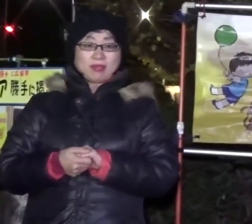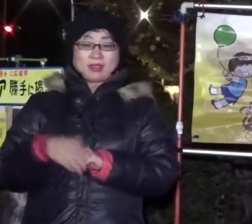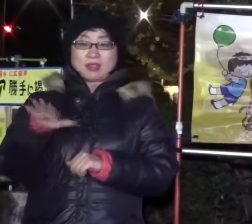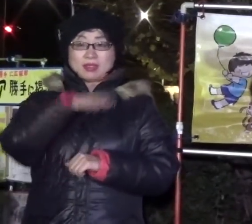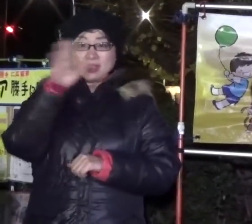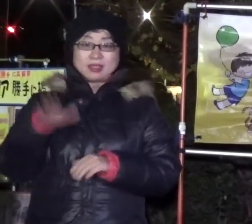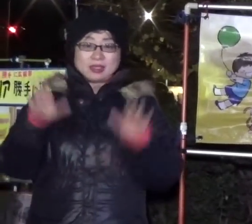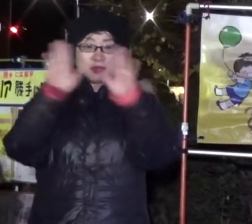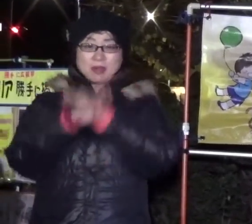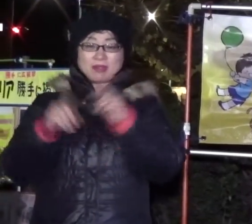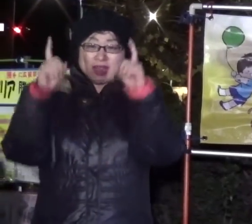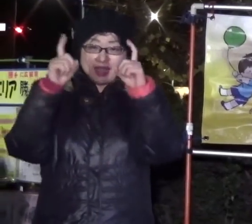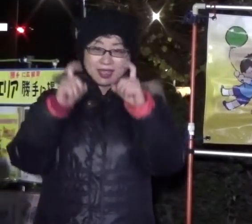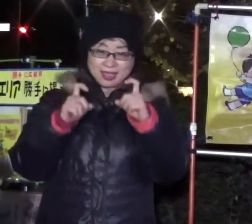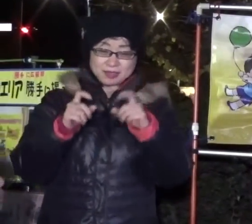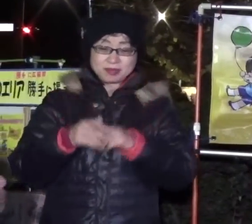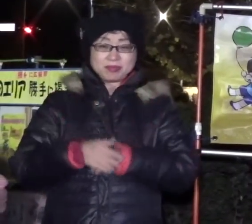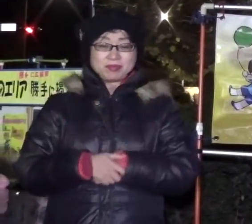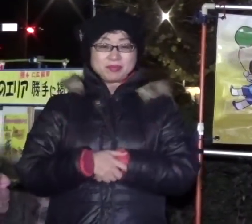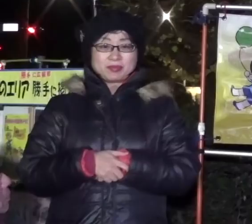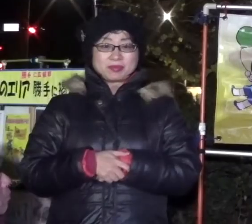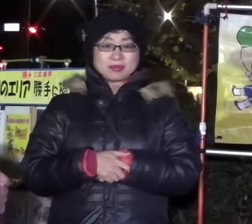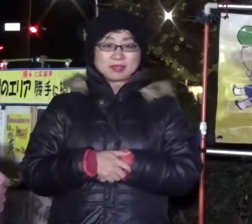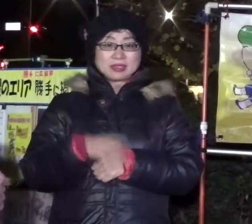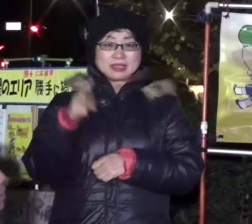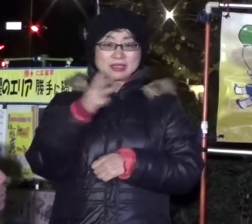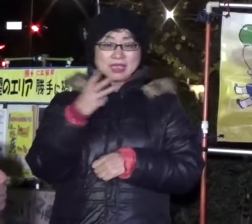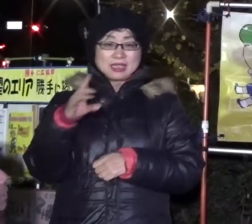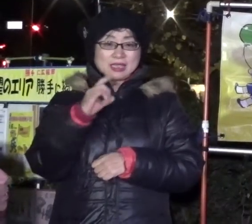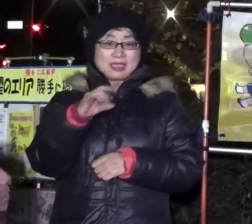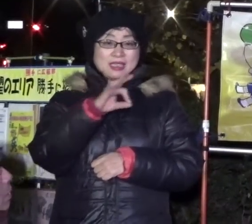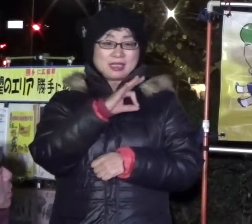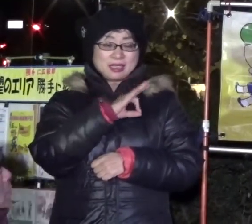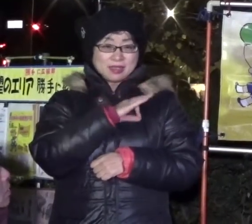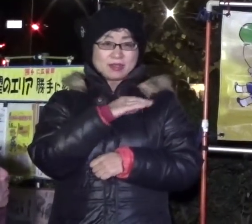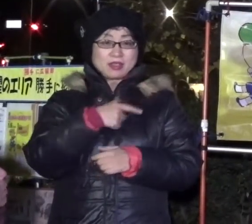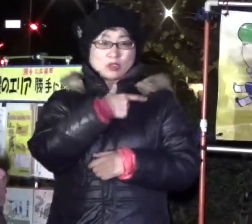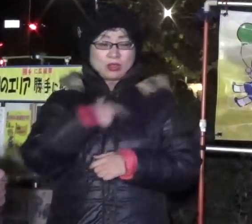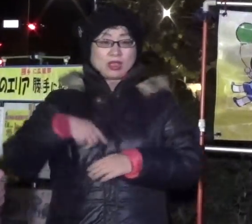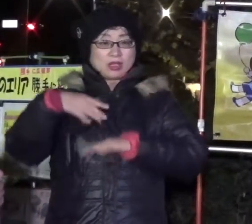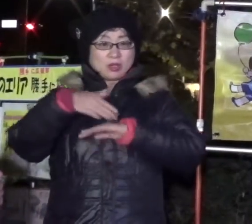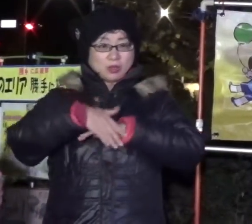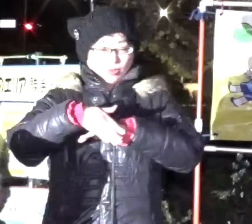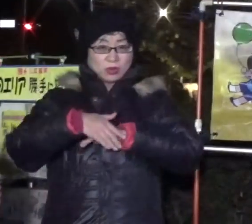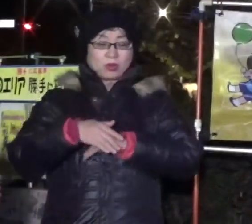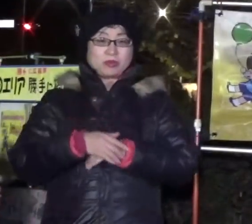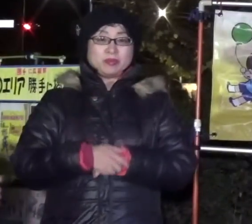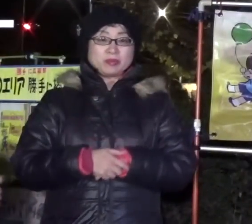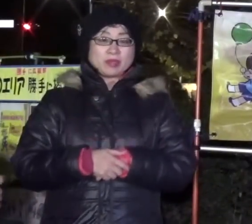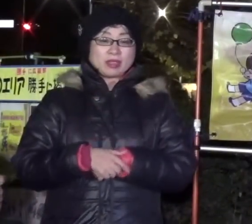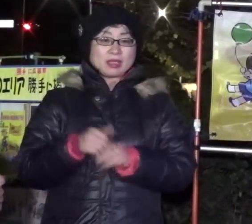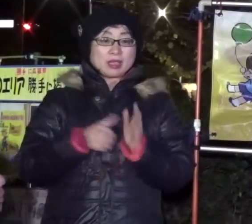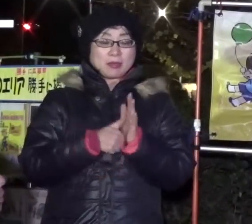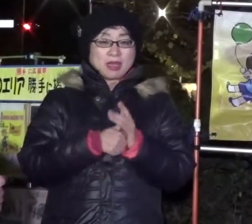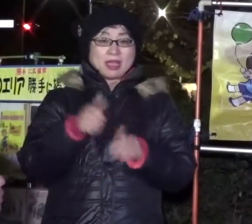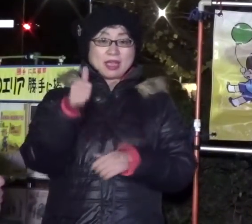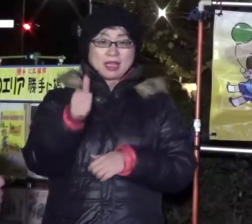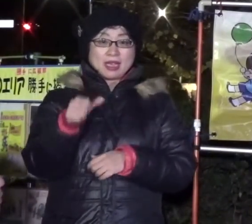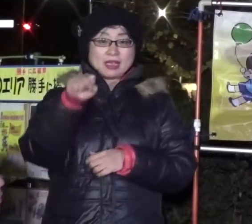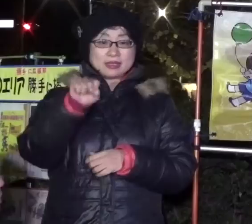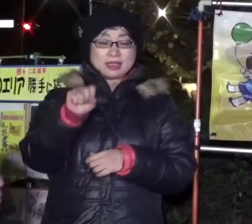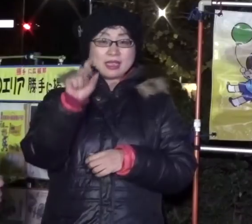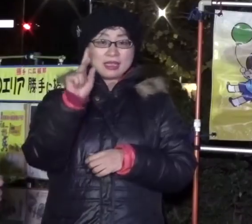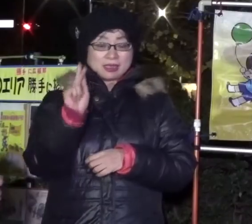皆さんこんばんは。参議院の神奈川選挙区予定候補の浅香由香です。実は私